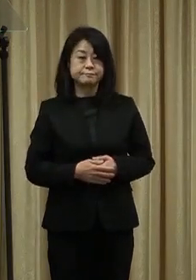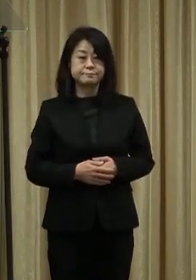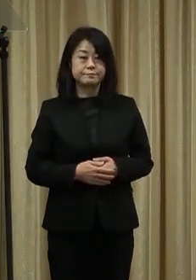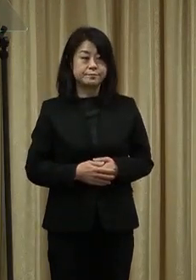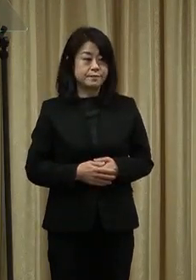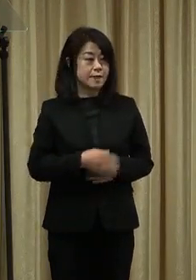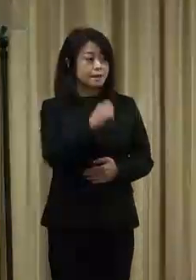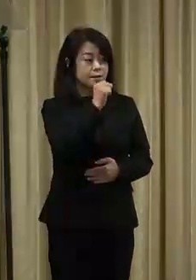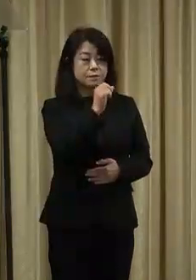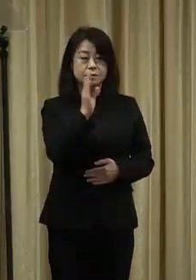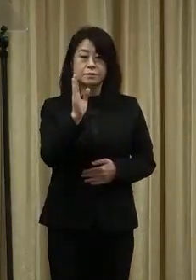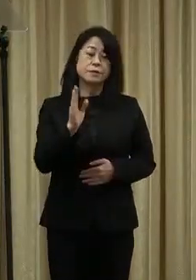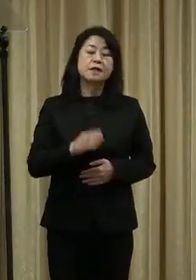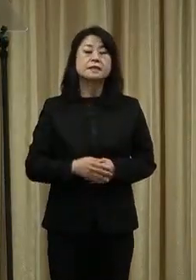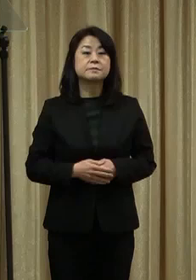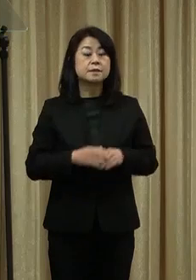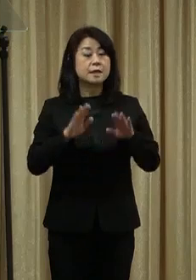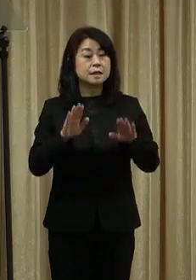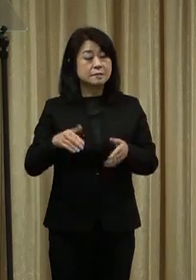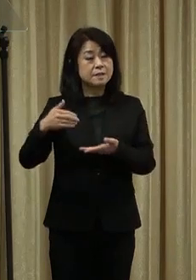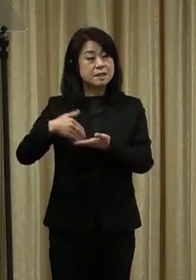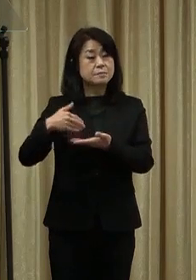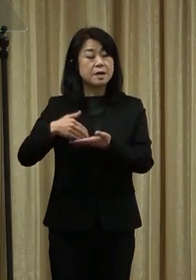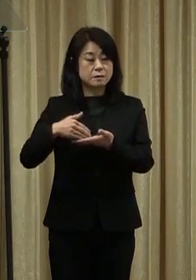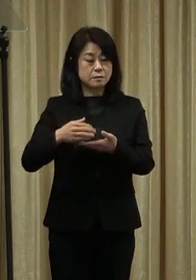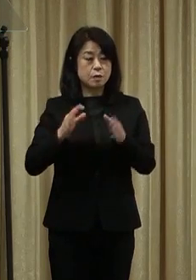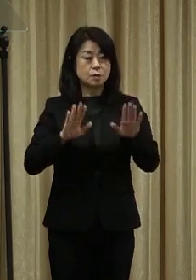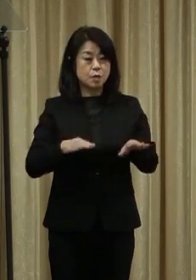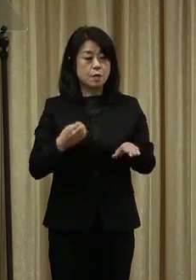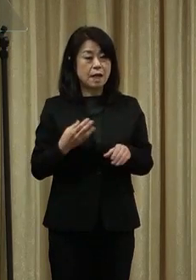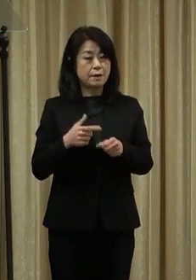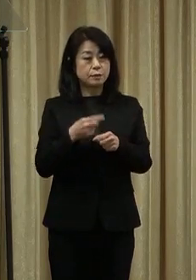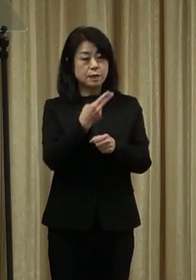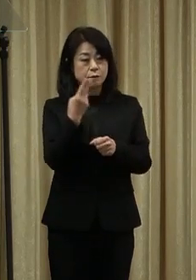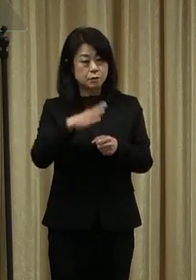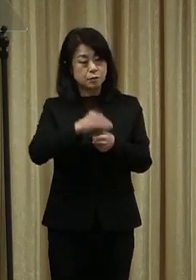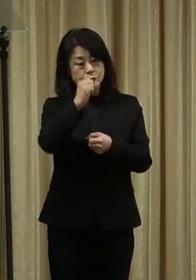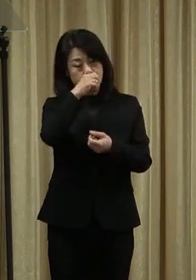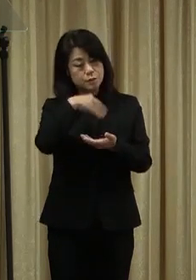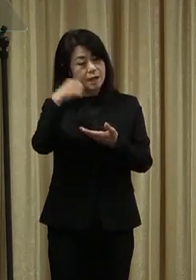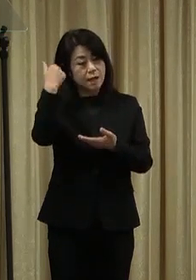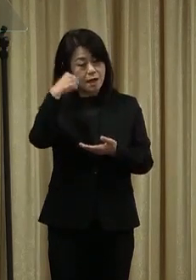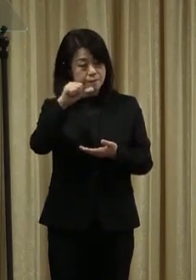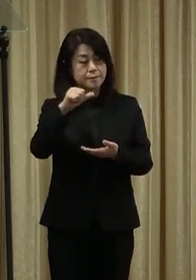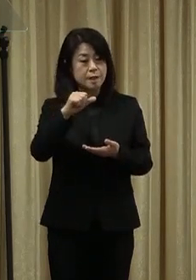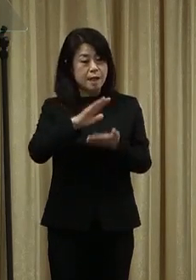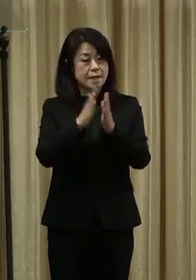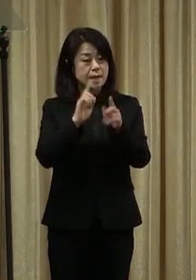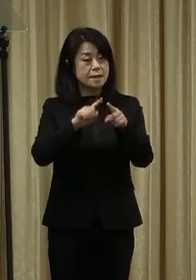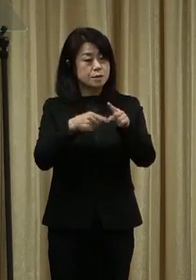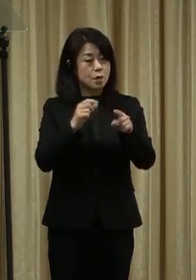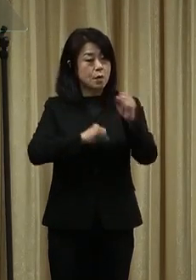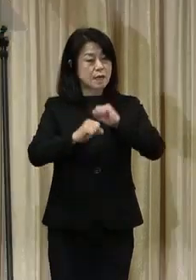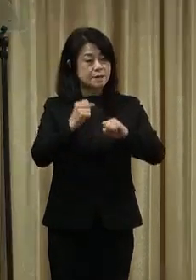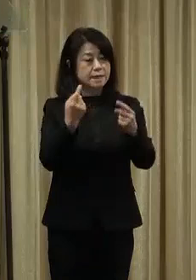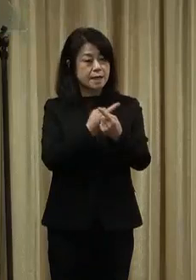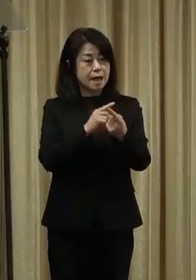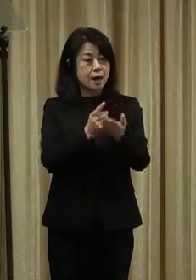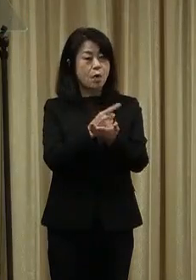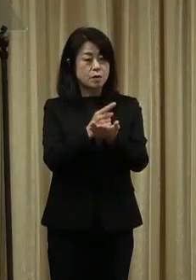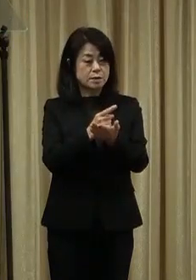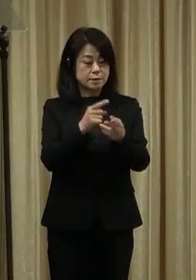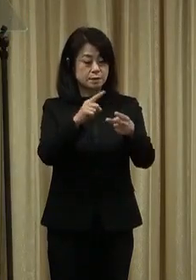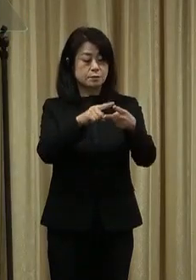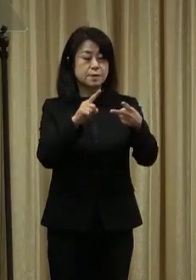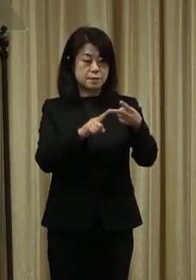はい、よろしくお願いいたします。今ほどありましたように、今日は令和6年度の当初予算案、それと県庁活性化方針、この2点、大